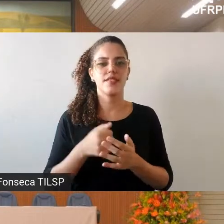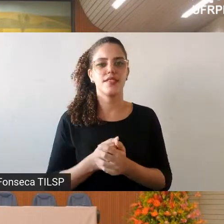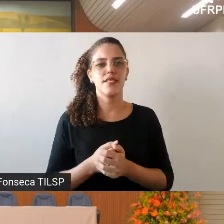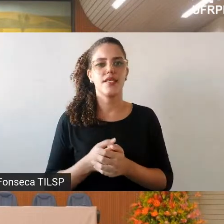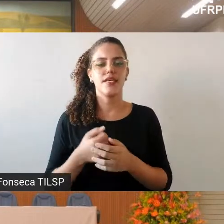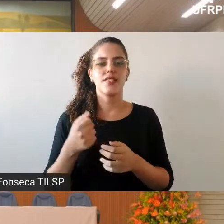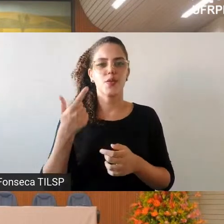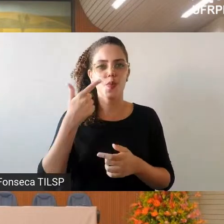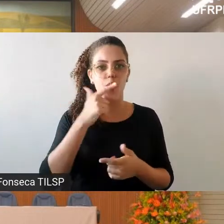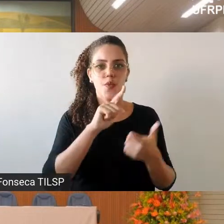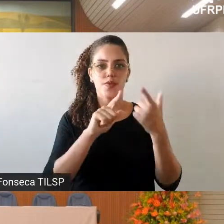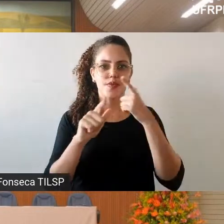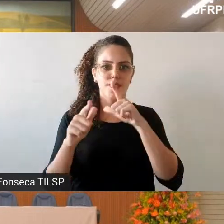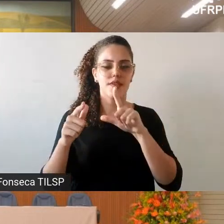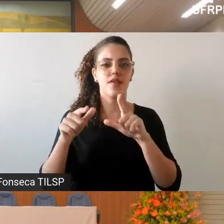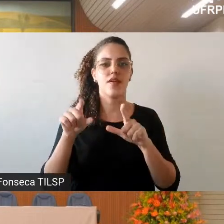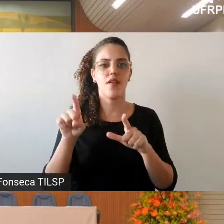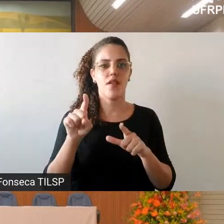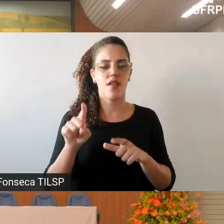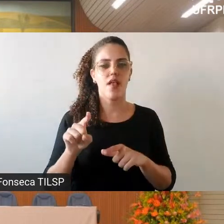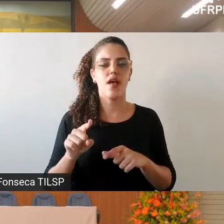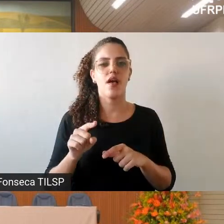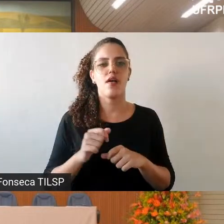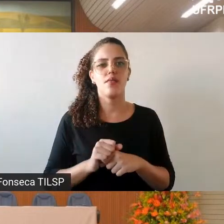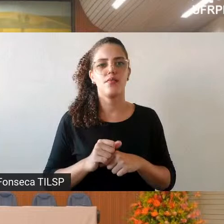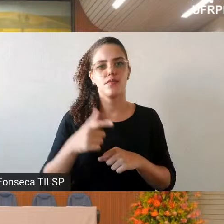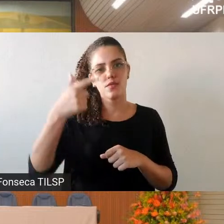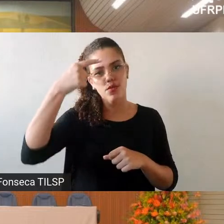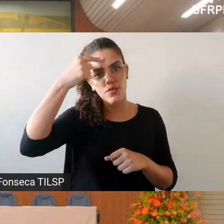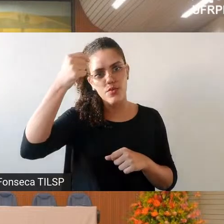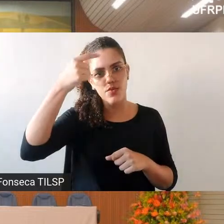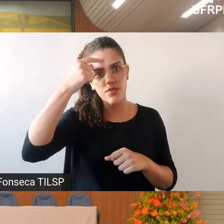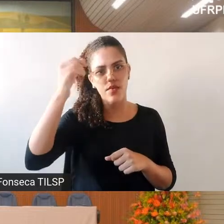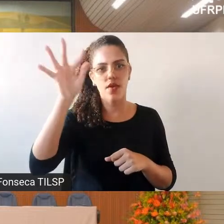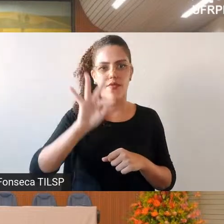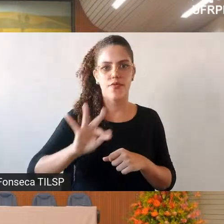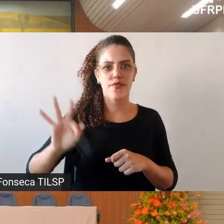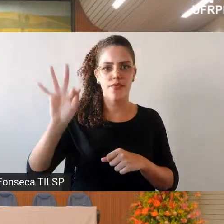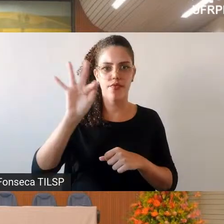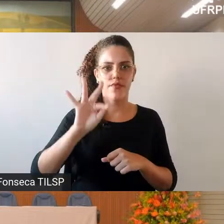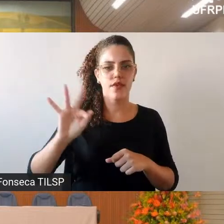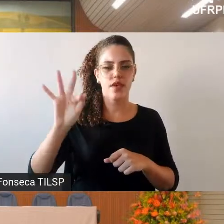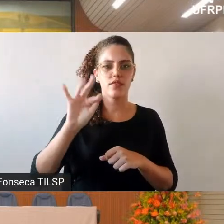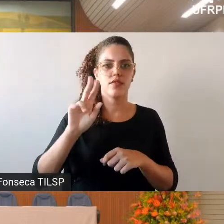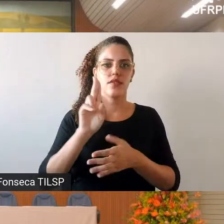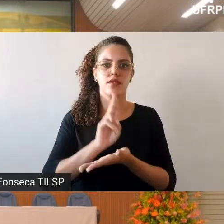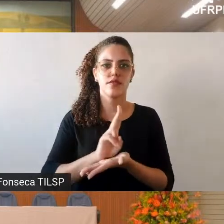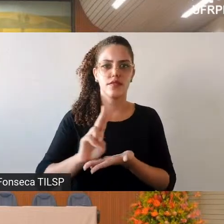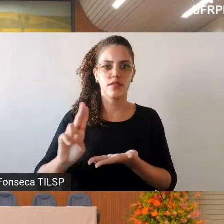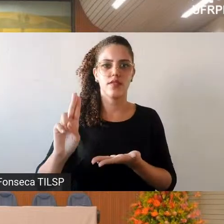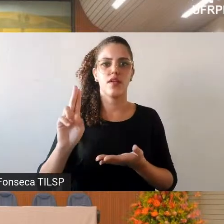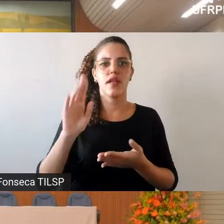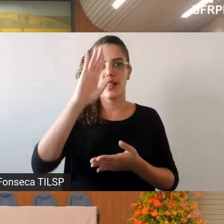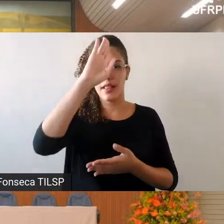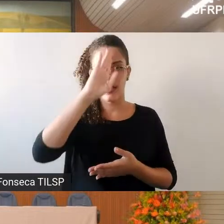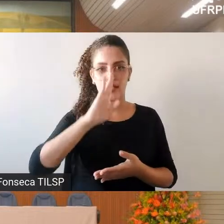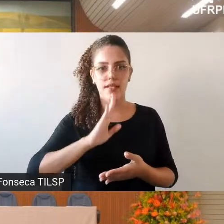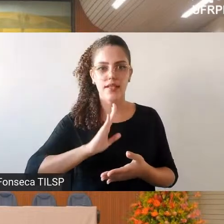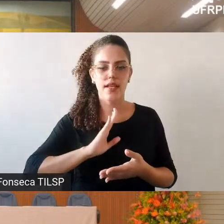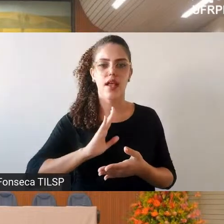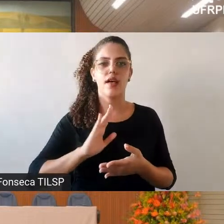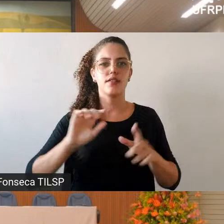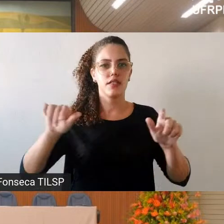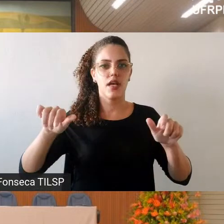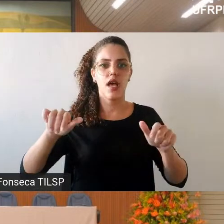ensino superior, gratuito, federal, de extrema qualidade. Isso foi uma vitória, foi uma conquista. Infelizmente,